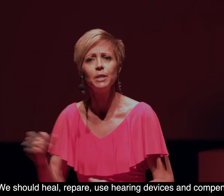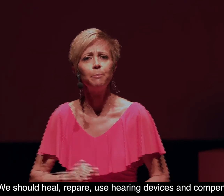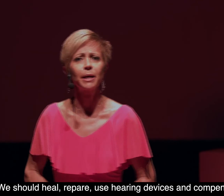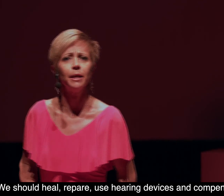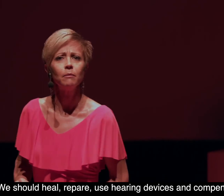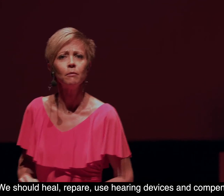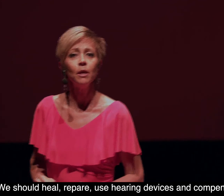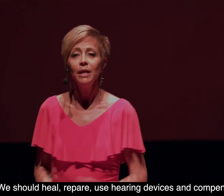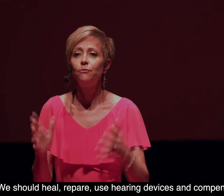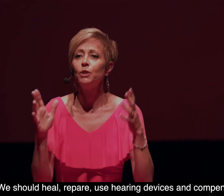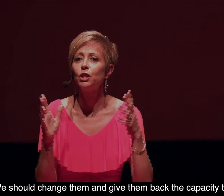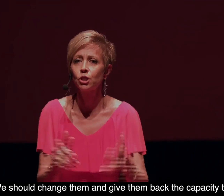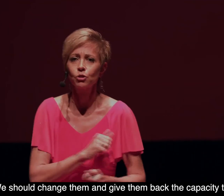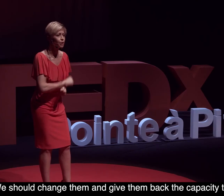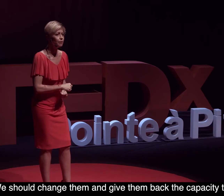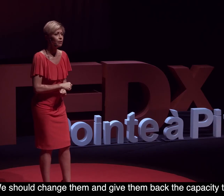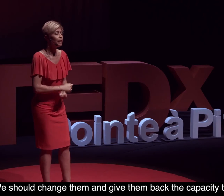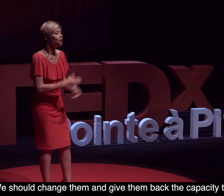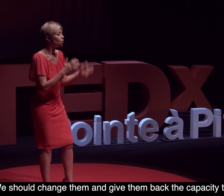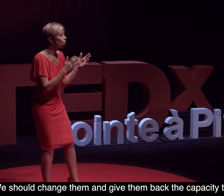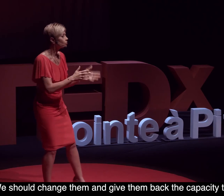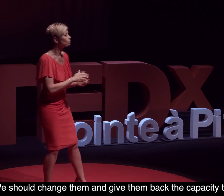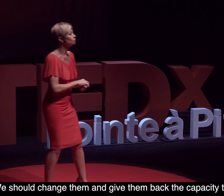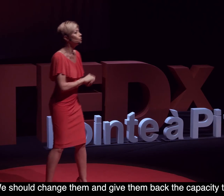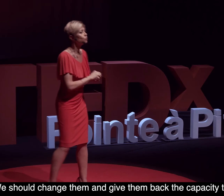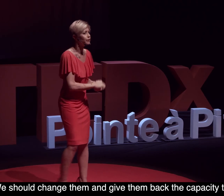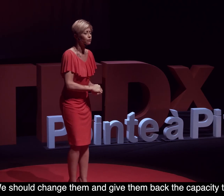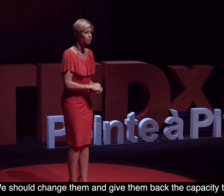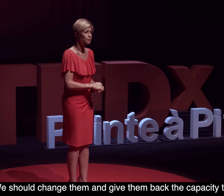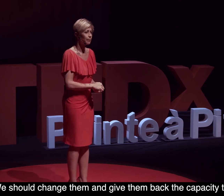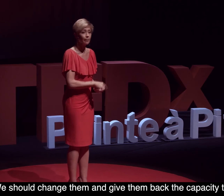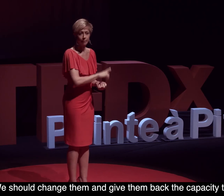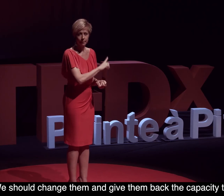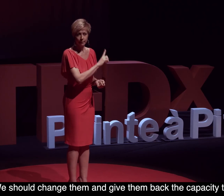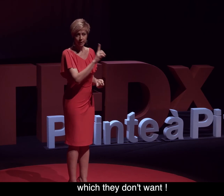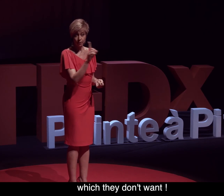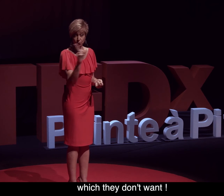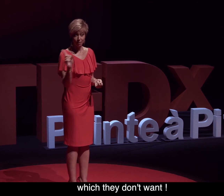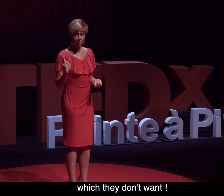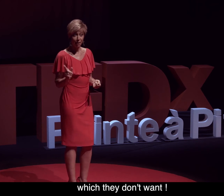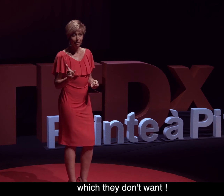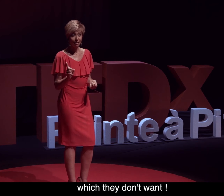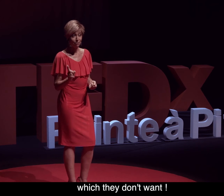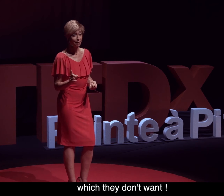les appareiller. Il faut les changer et leur rendre une audition qu'ils ne souhaitent pas